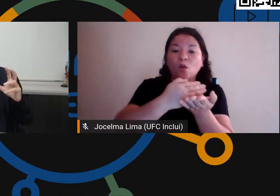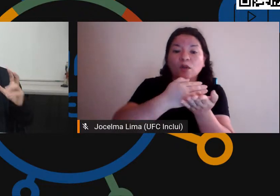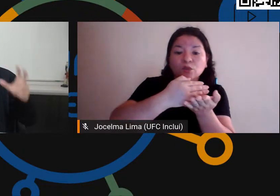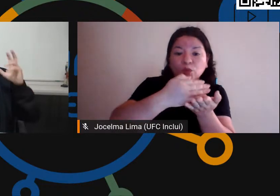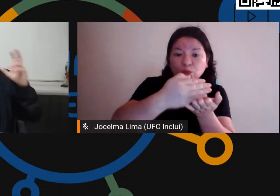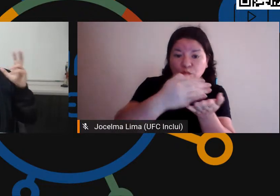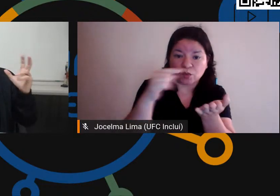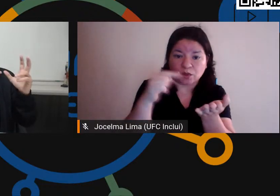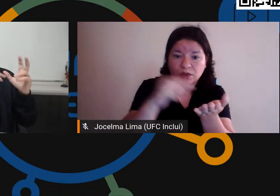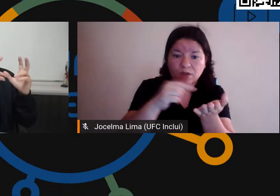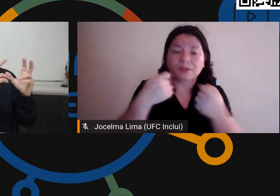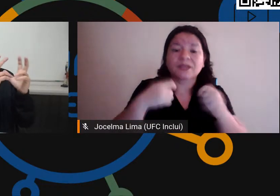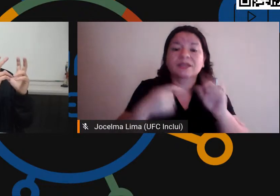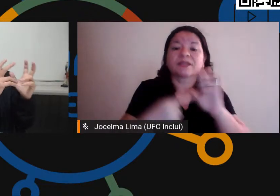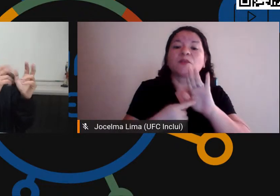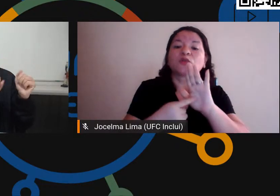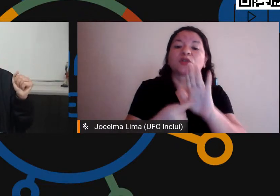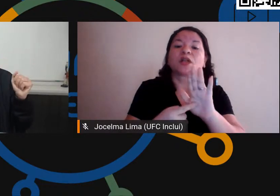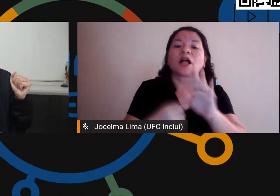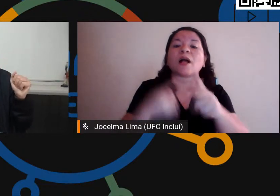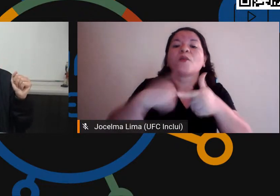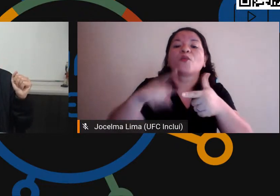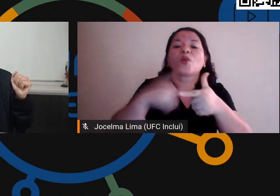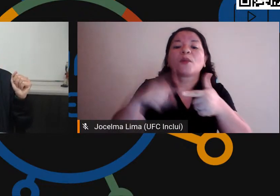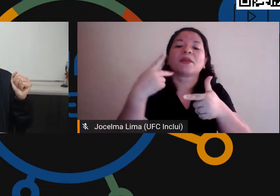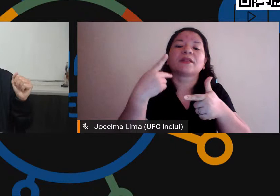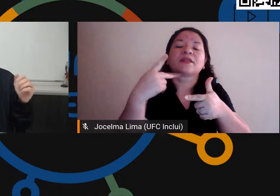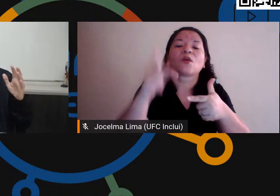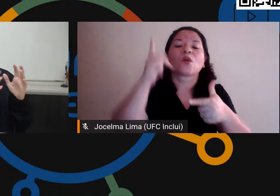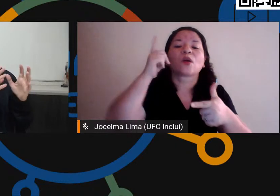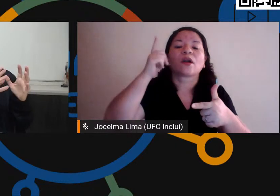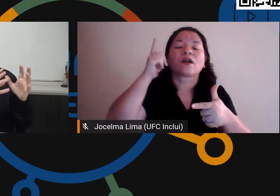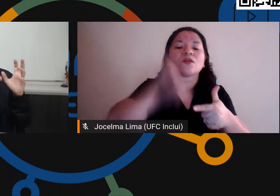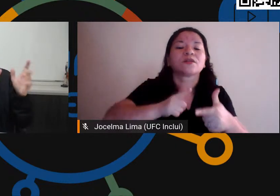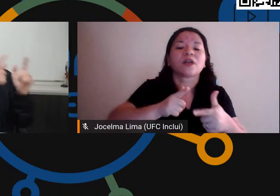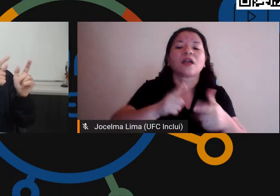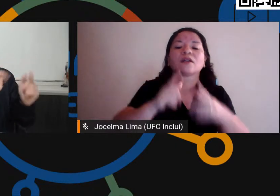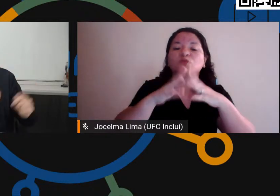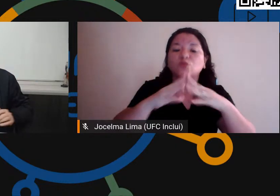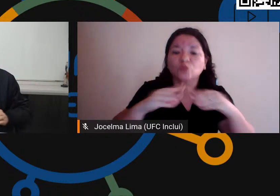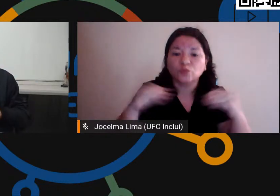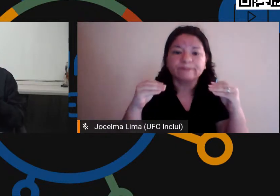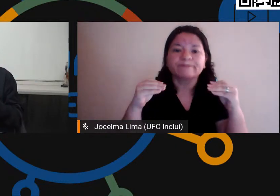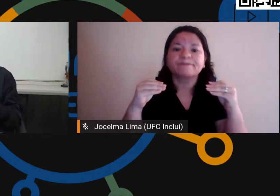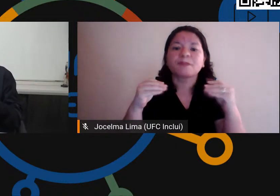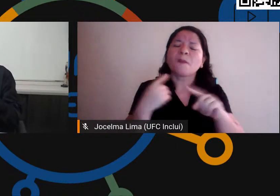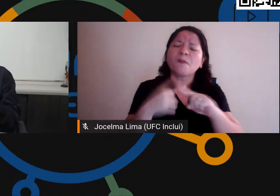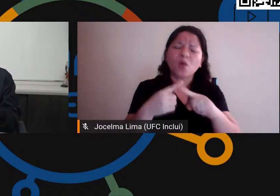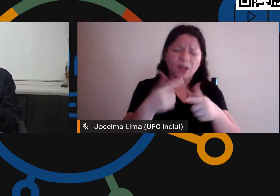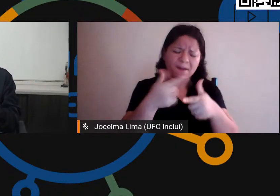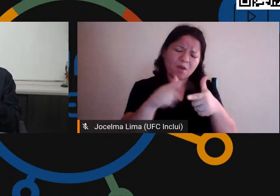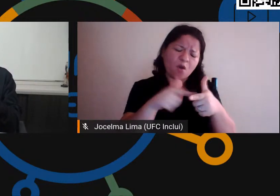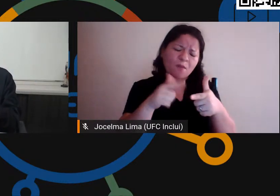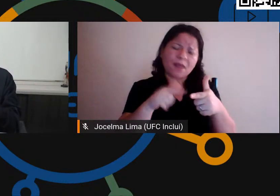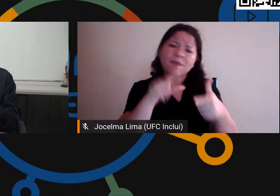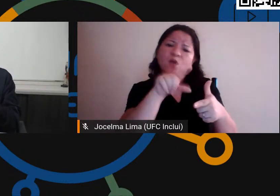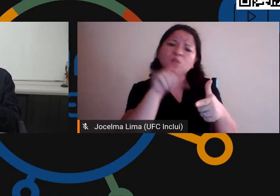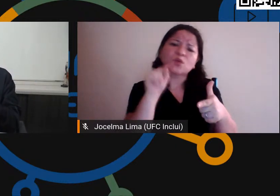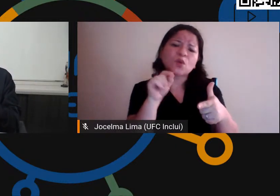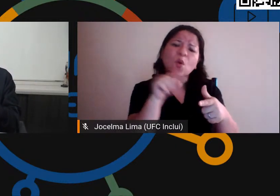mostrar qual é a problemática que você está querendo resolver e por que dessa problemática você escolheu este